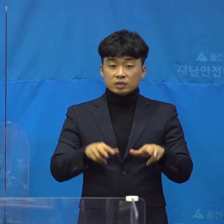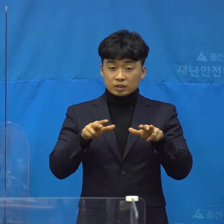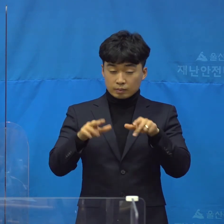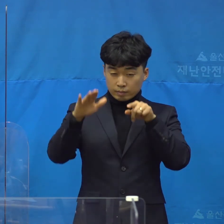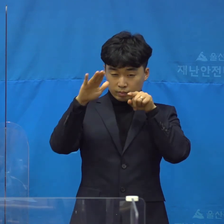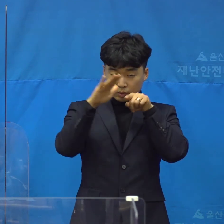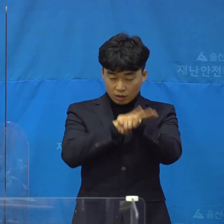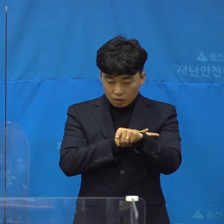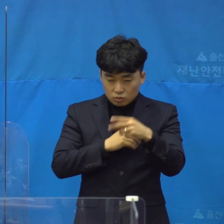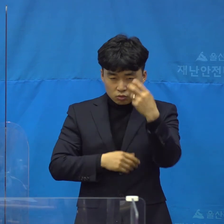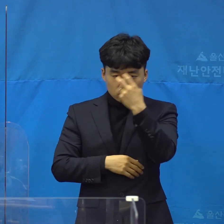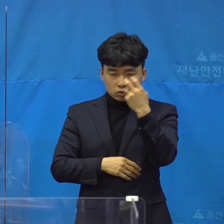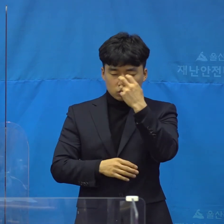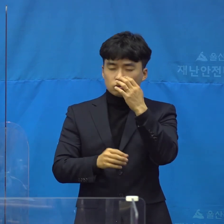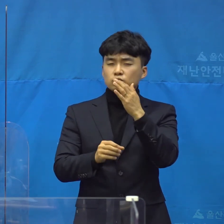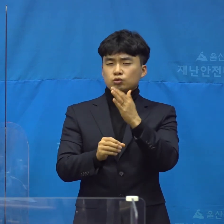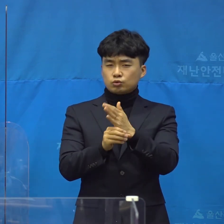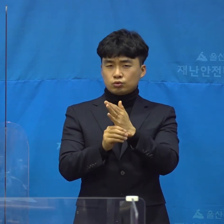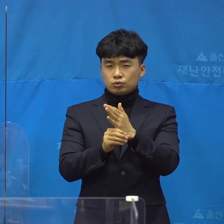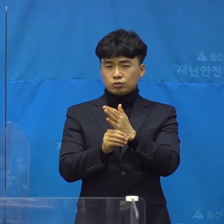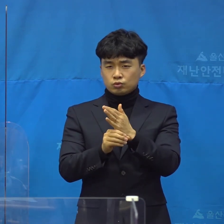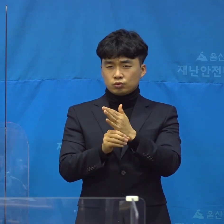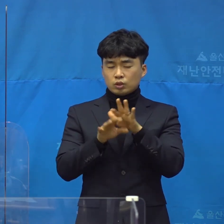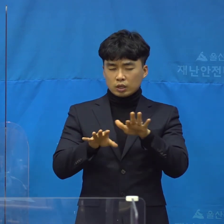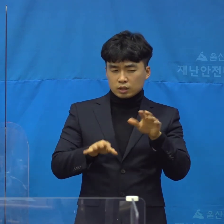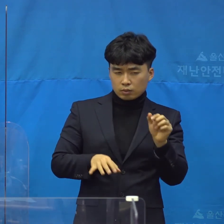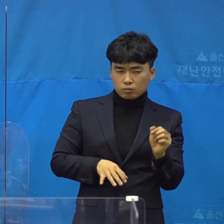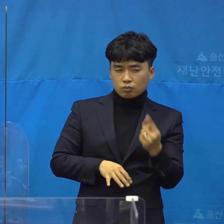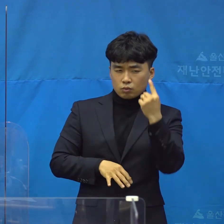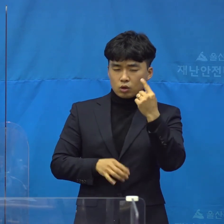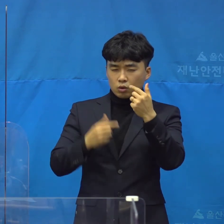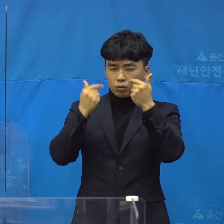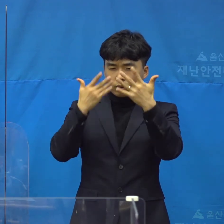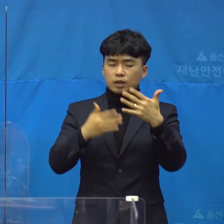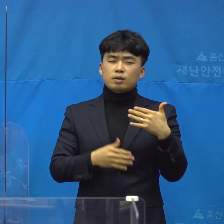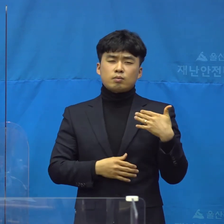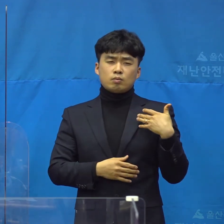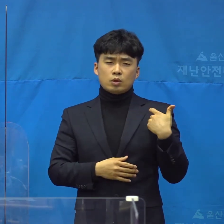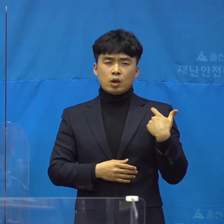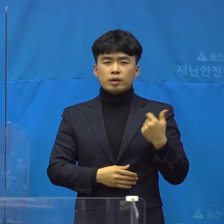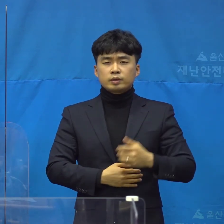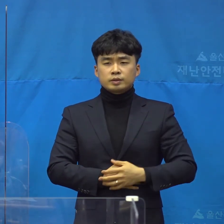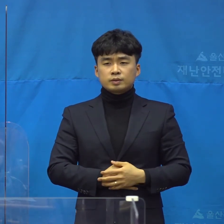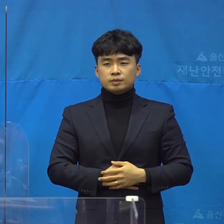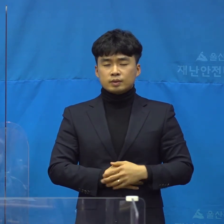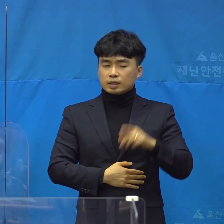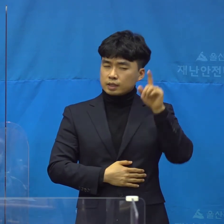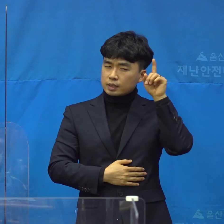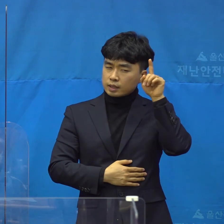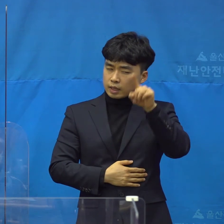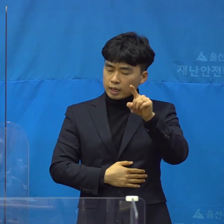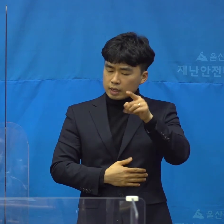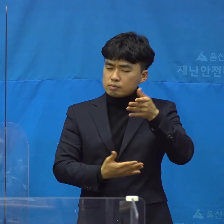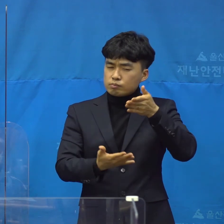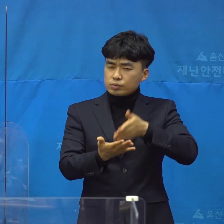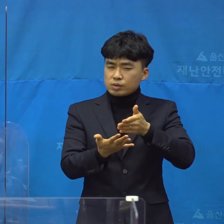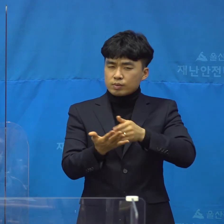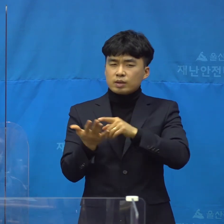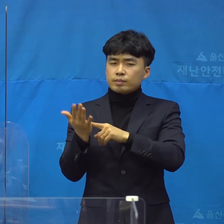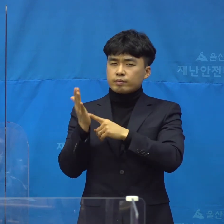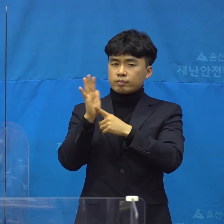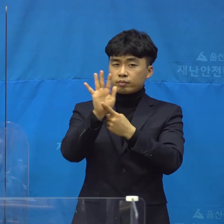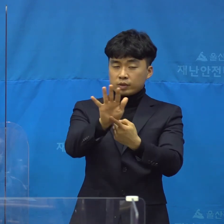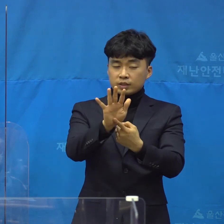그 현장에 나가서 좀 조사를 하고 있기 때문에 지금 그 구체적인 지금 사항은 내일